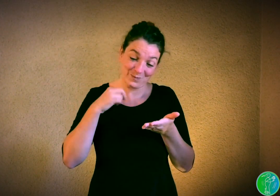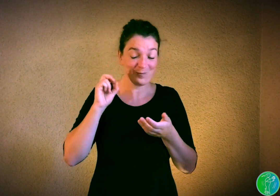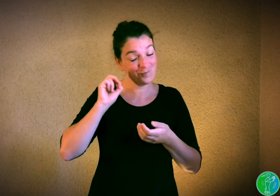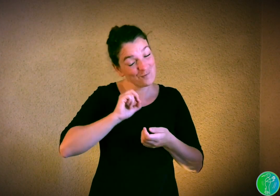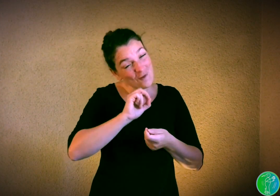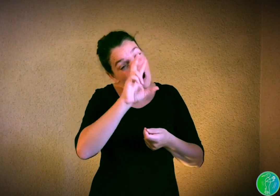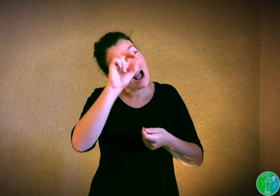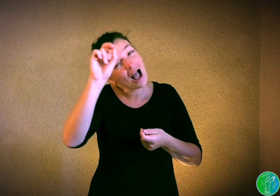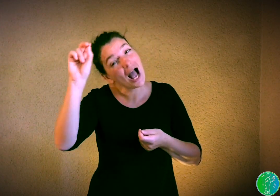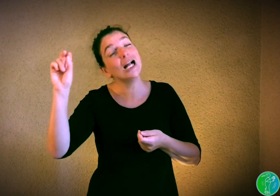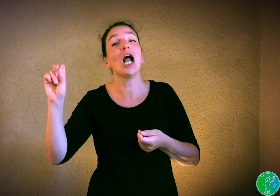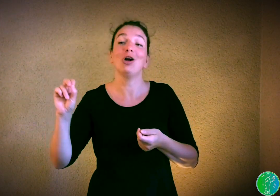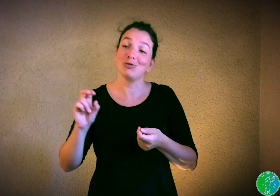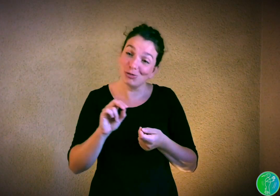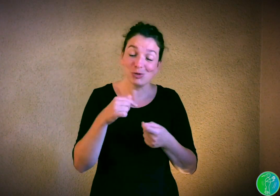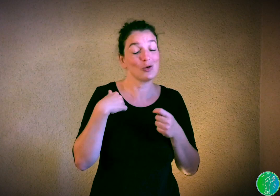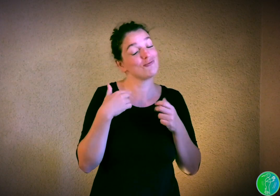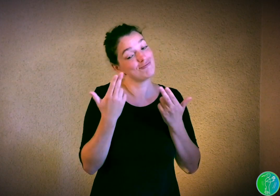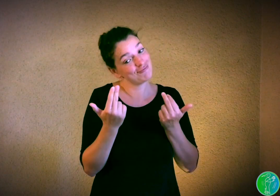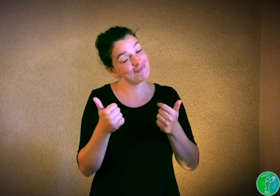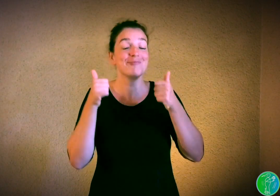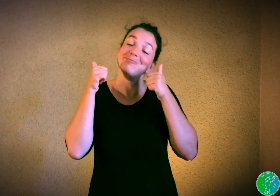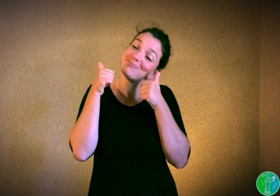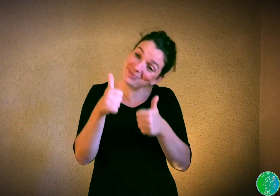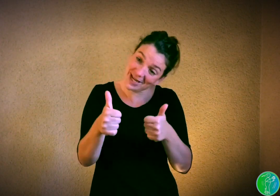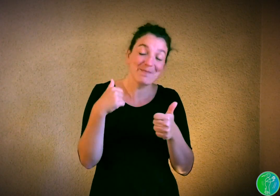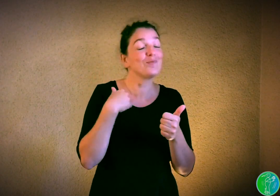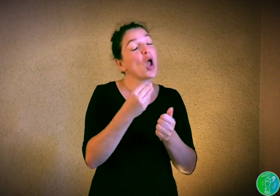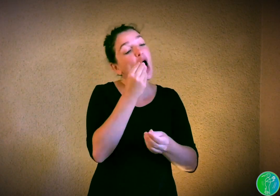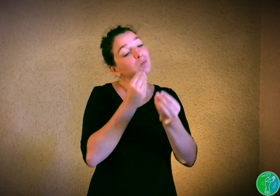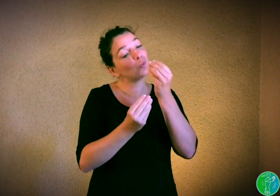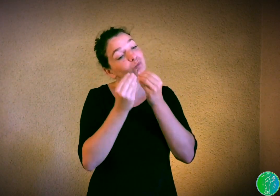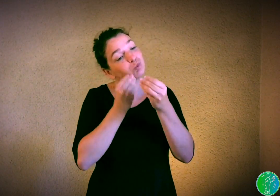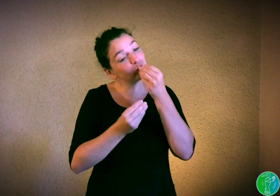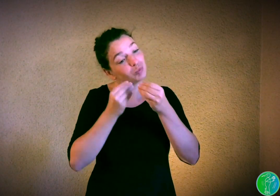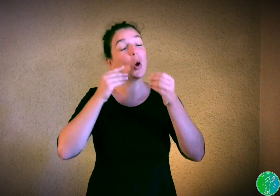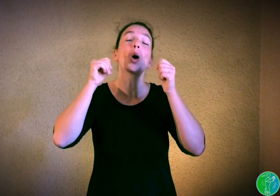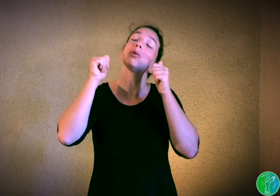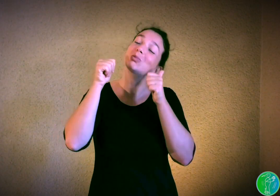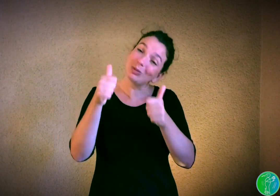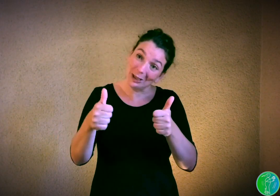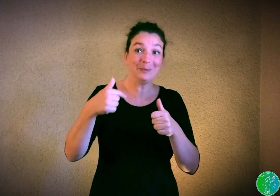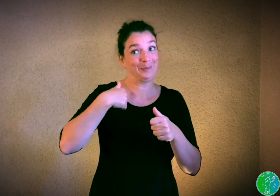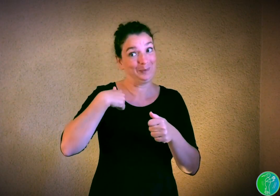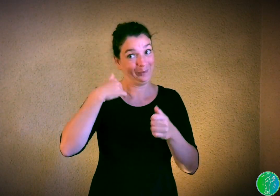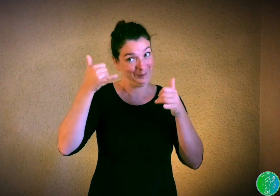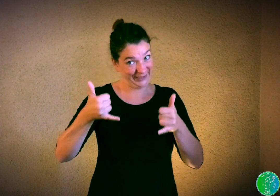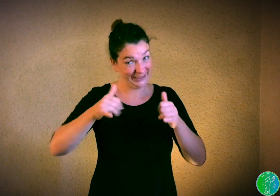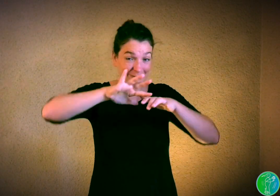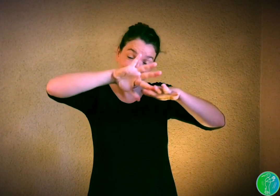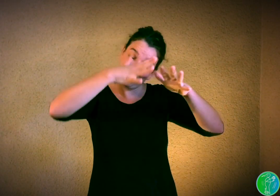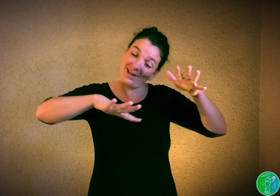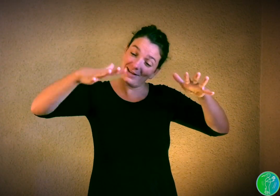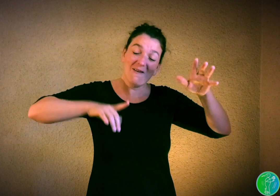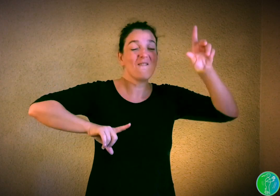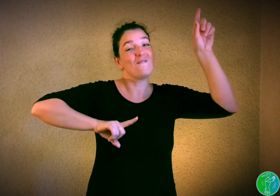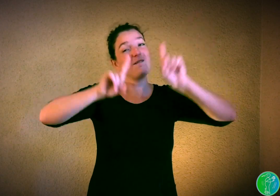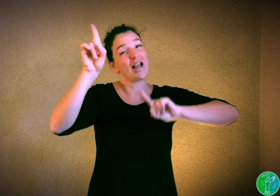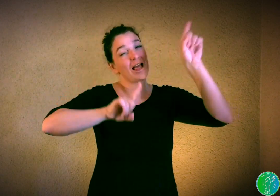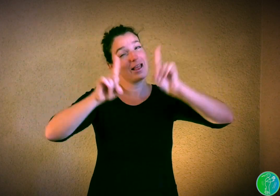« Je fais un voyage, mais je me suis arrêté dans la vallée, pour la fête. Je vais bien, je mange bien. Viens à la